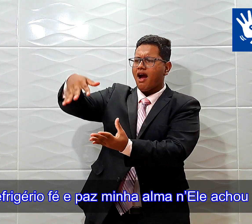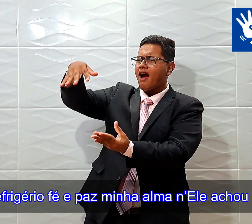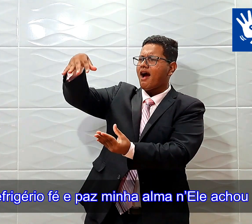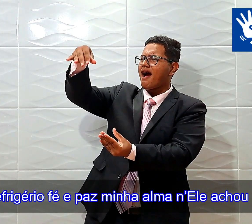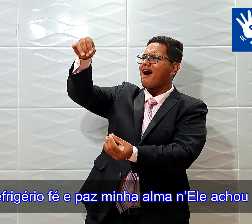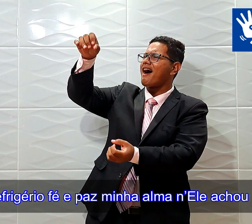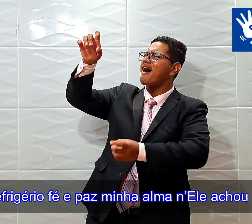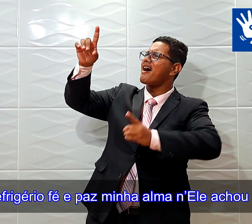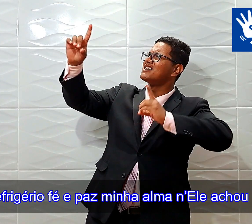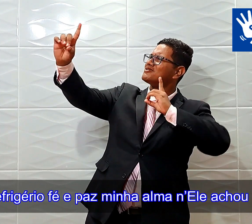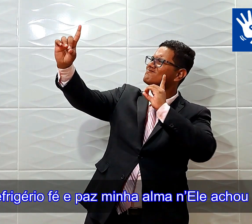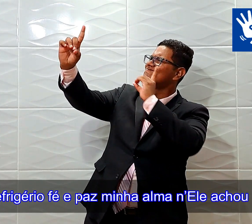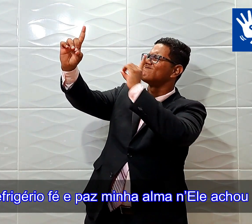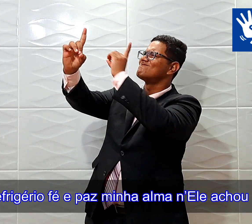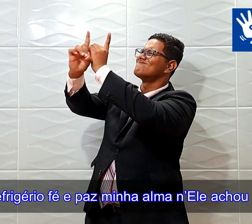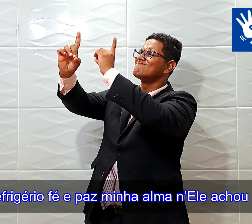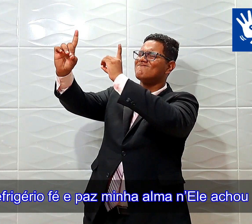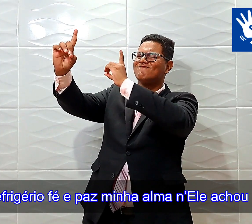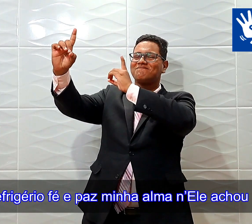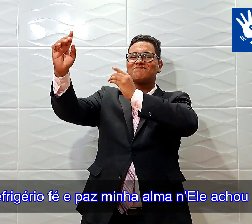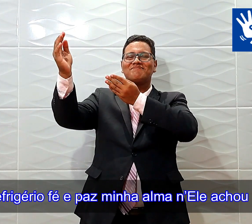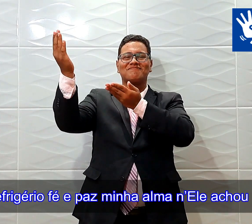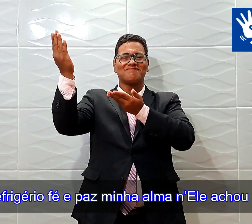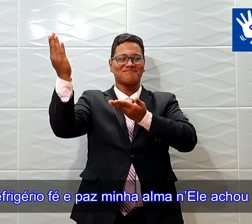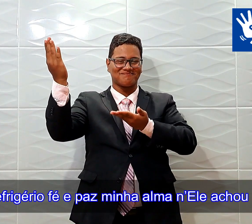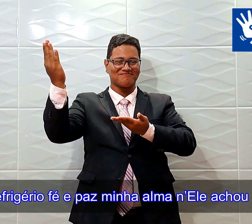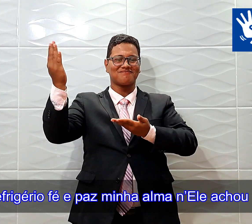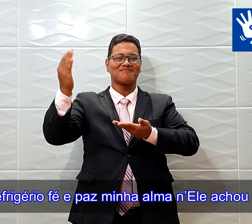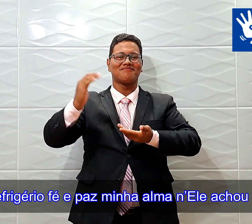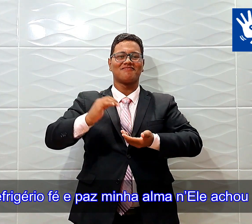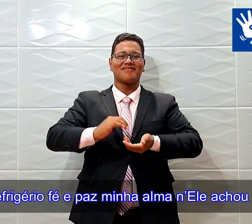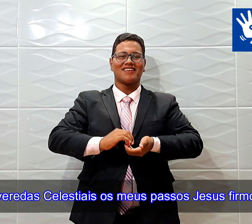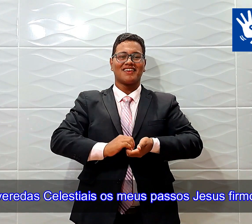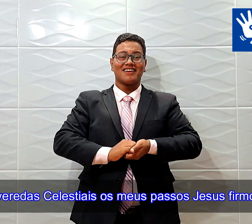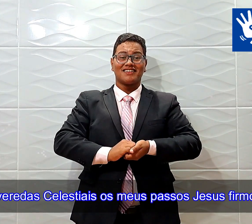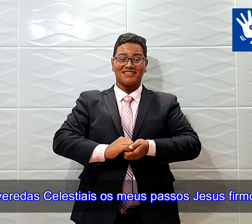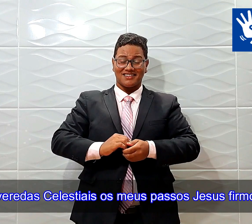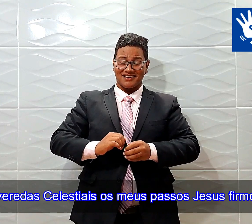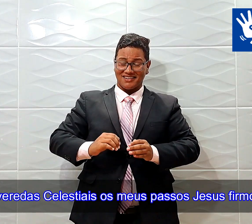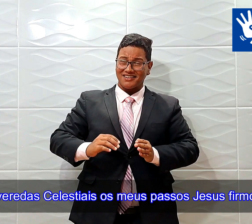alma nele achou. Nas